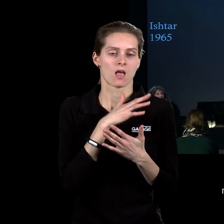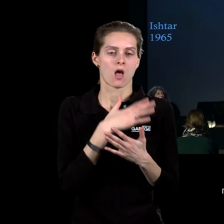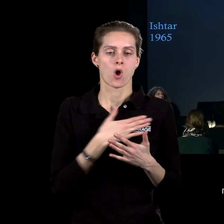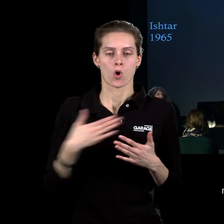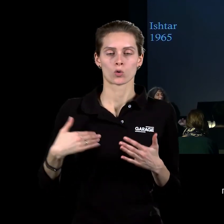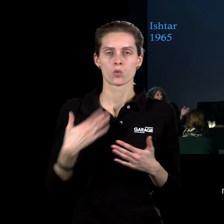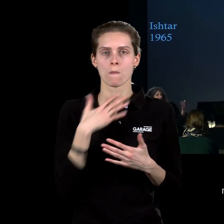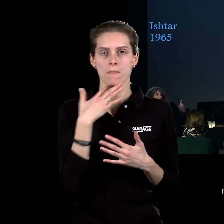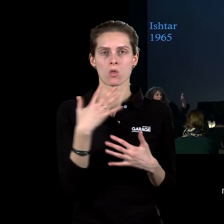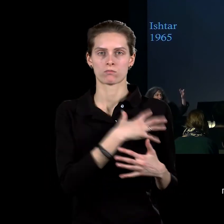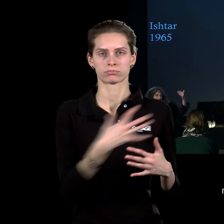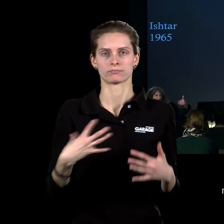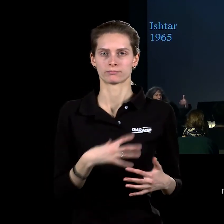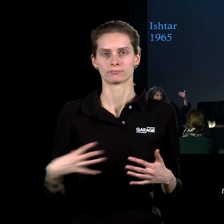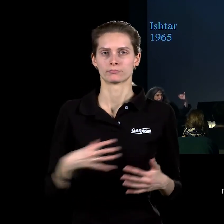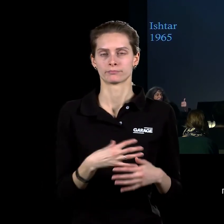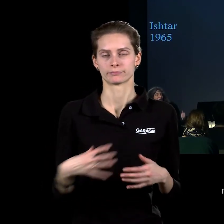существо, да?